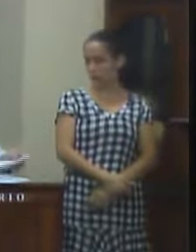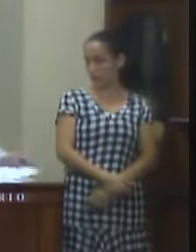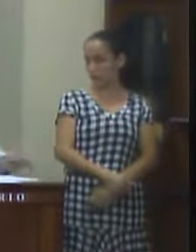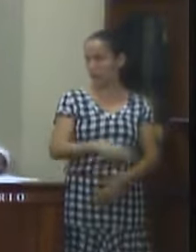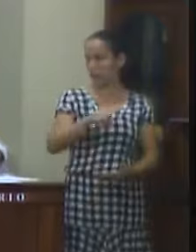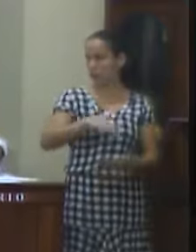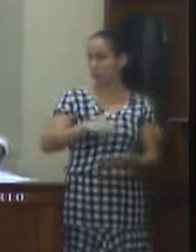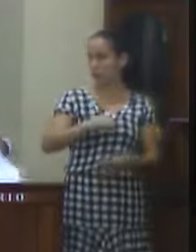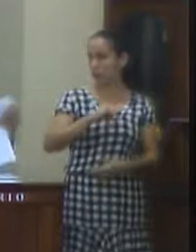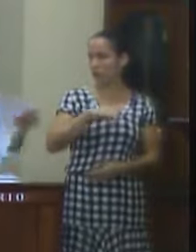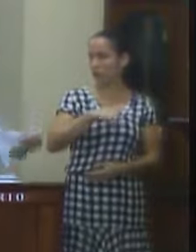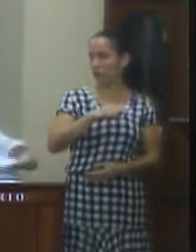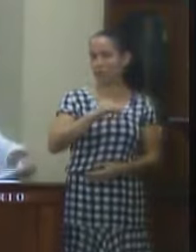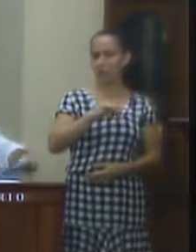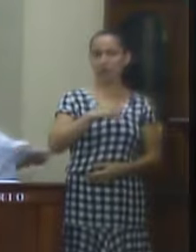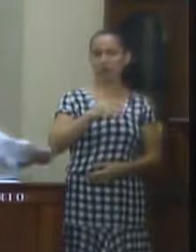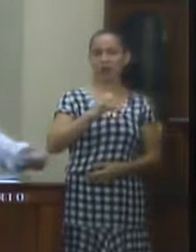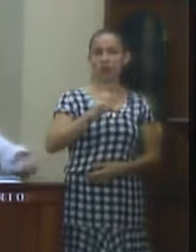Leitura das indicações.